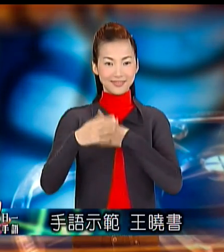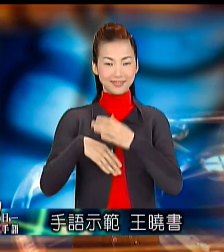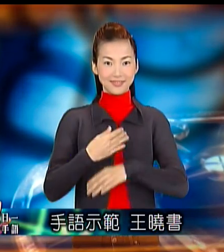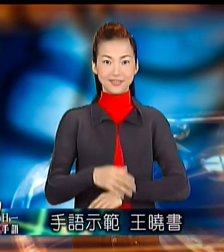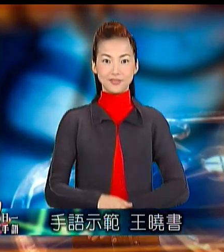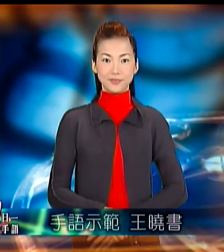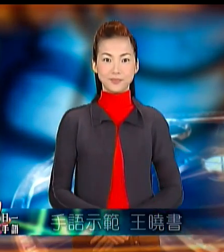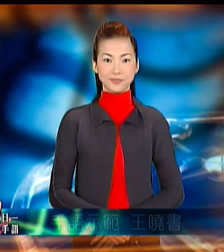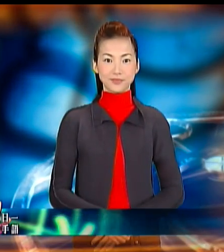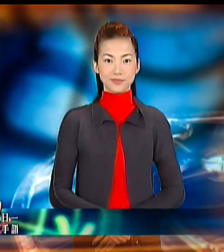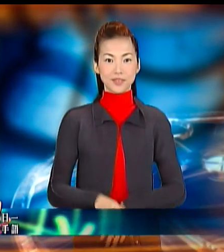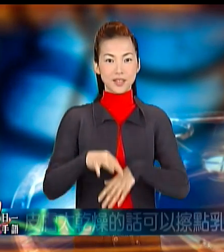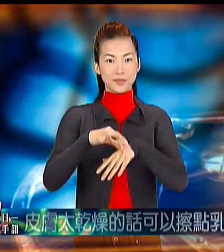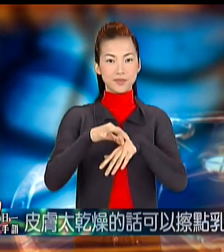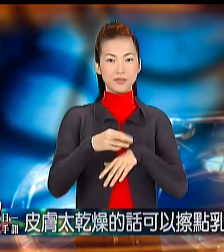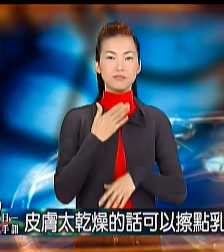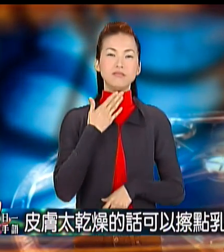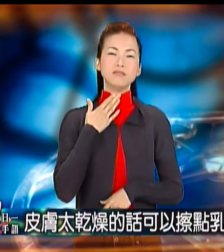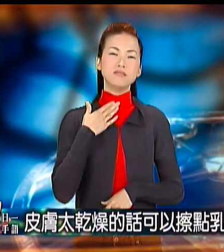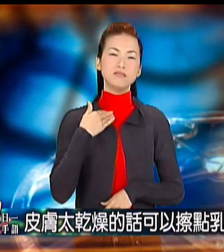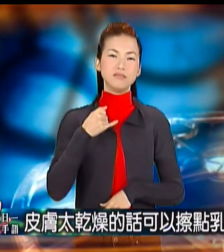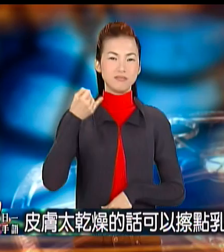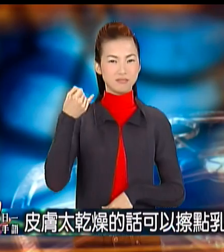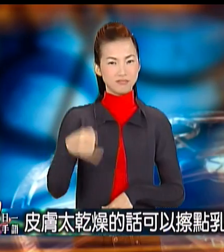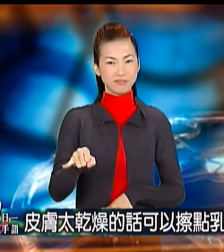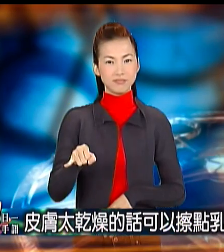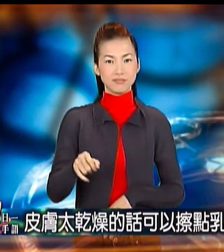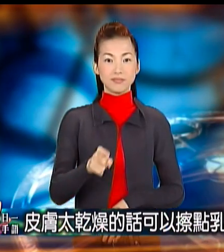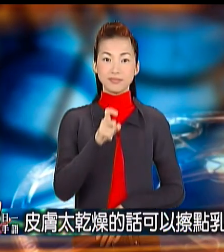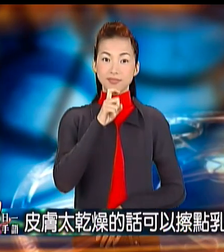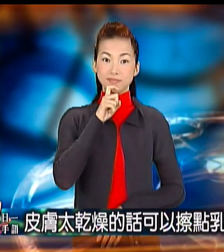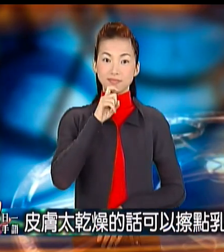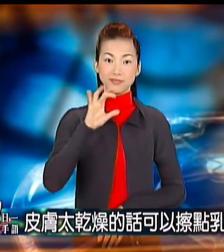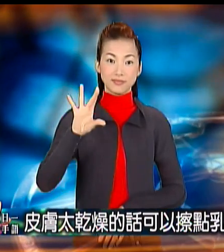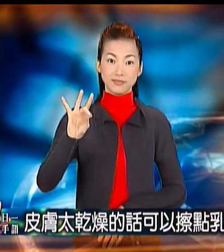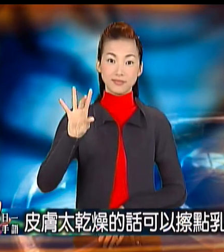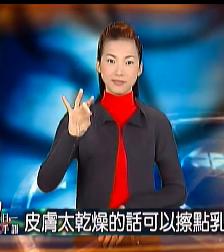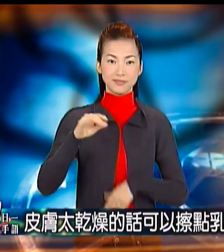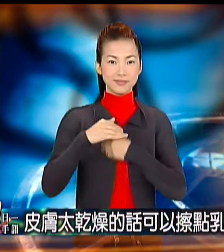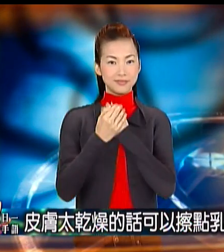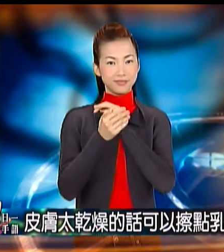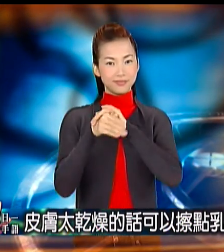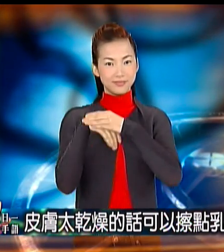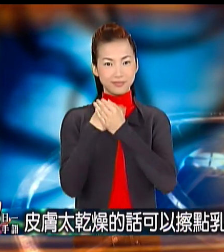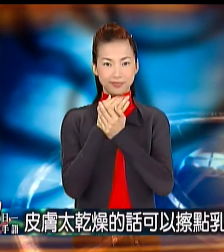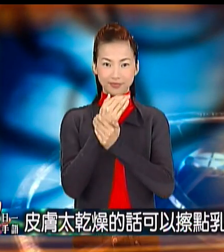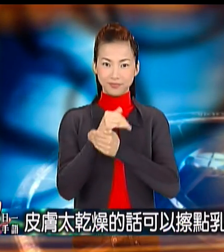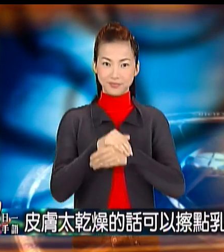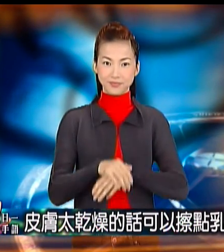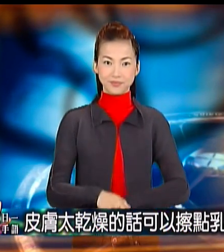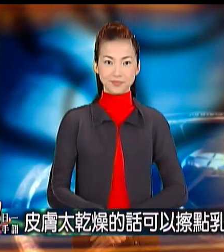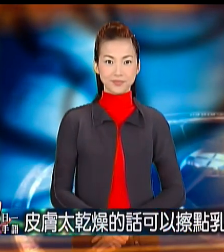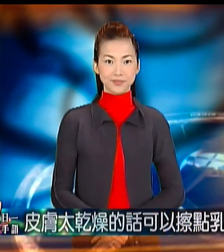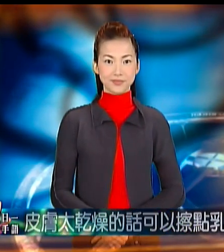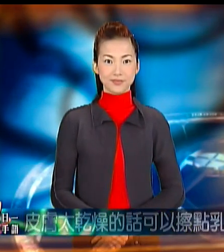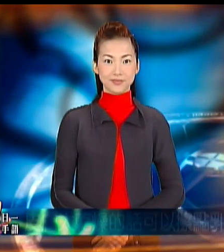语。皮肤太干燥的话，可以擦点乳液。手语的结构